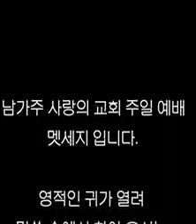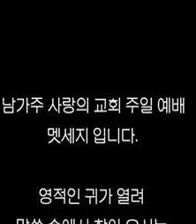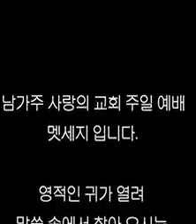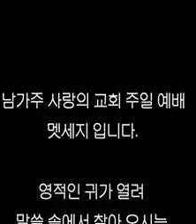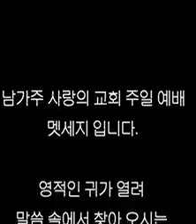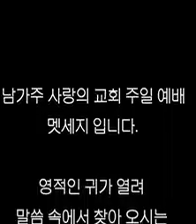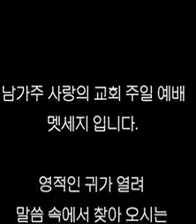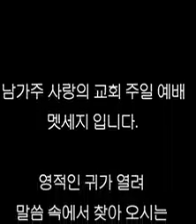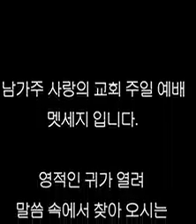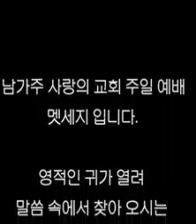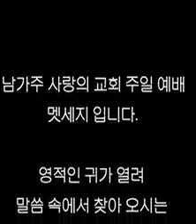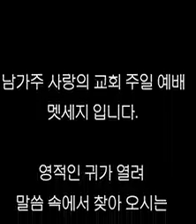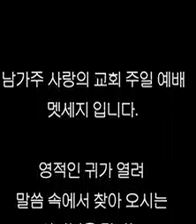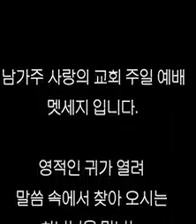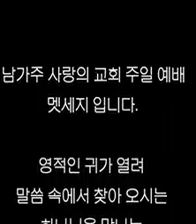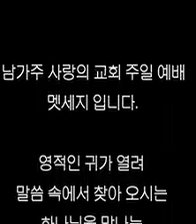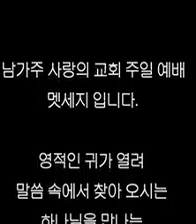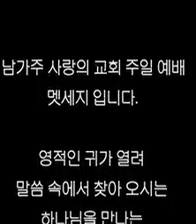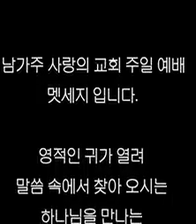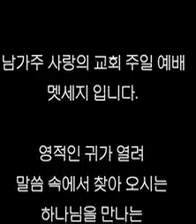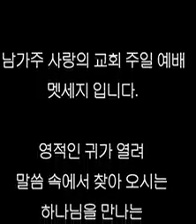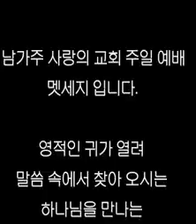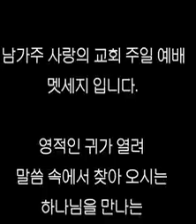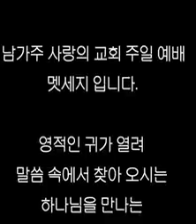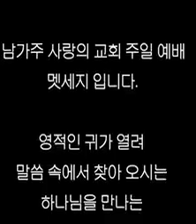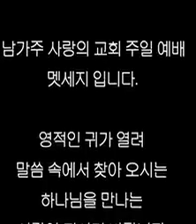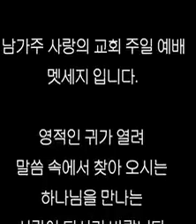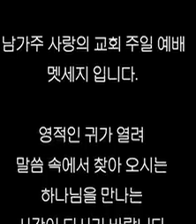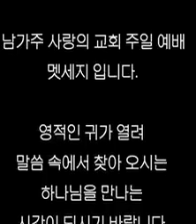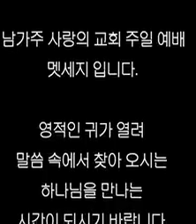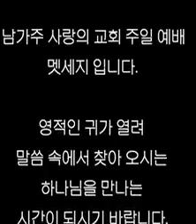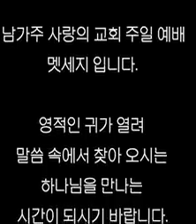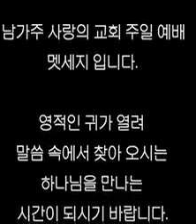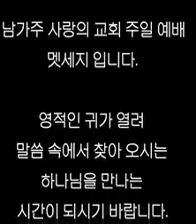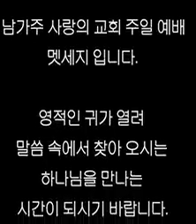속에서 찾아오시는 하나님을 만나는 시간이 되시기 바랍니다.